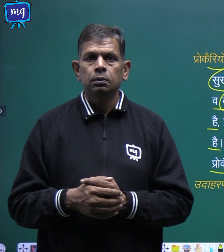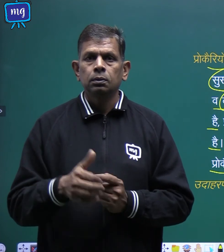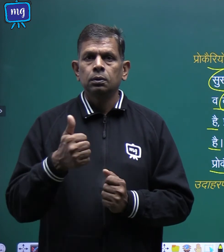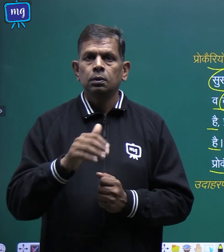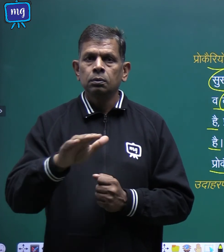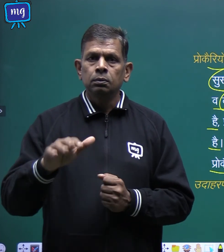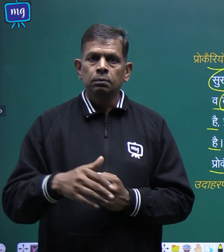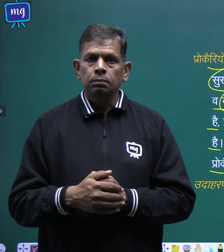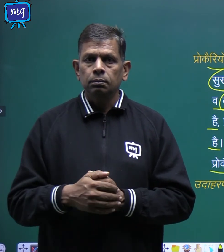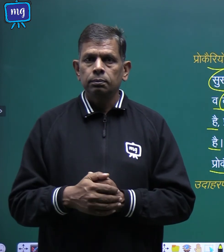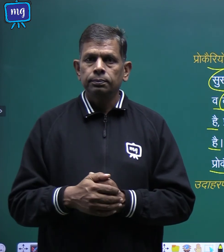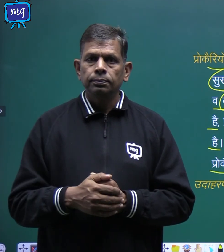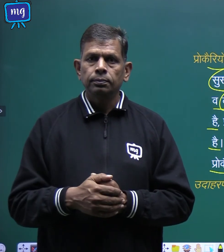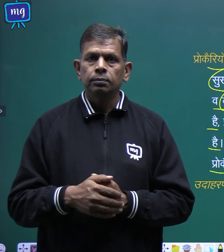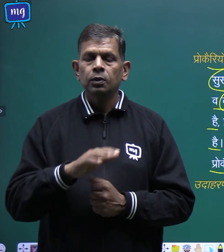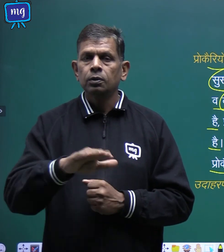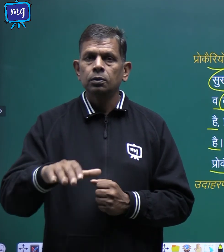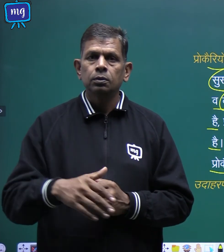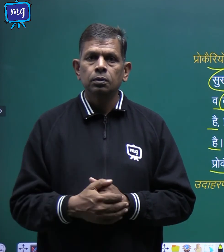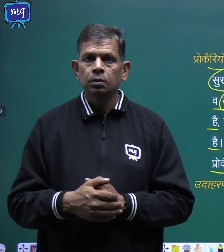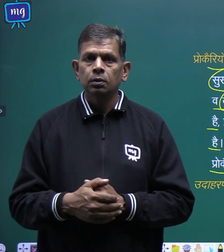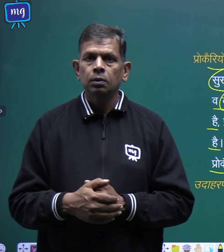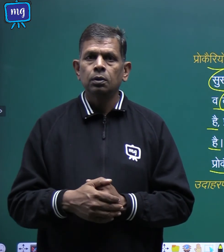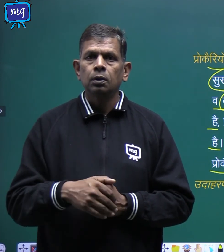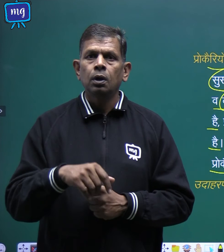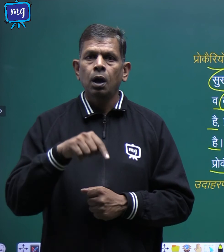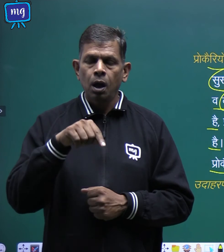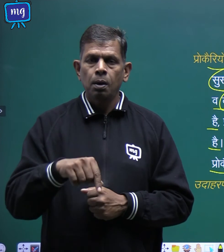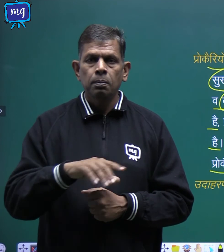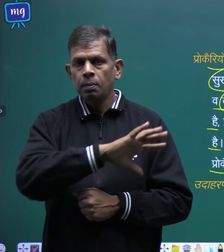ठीक है बच्चों? तो बच्चों, अब हमने